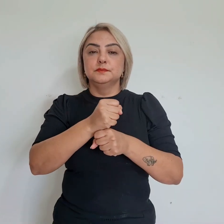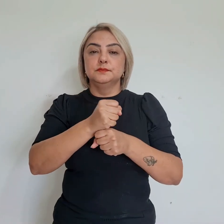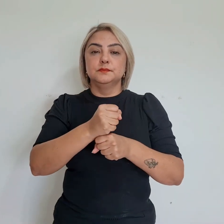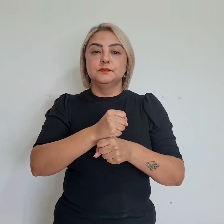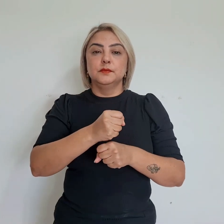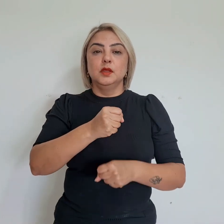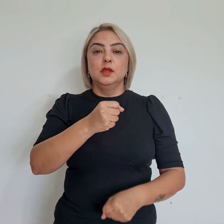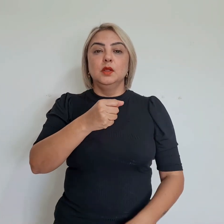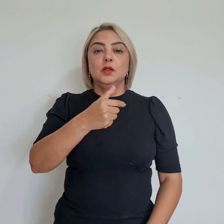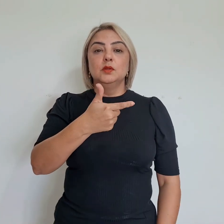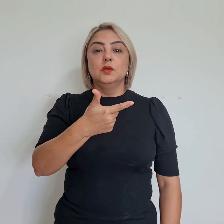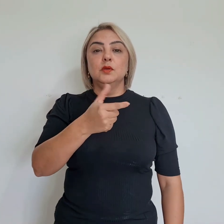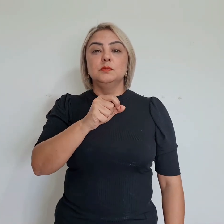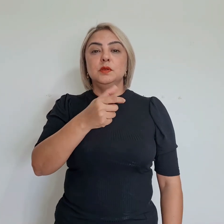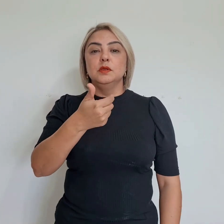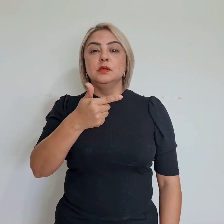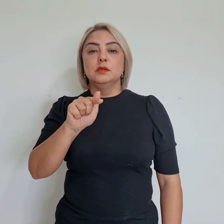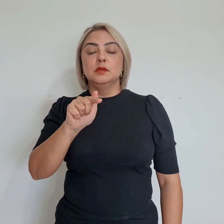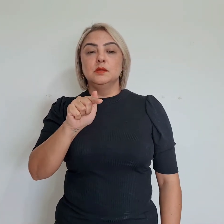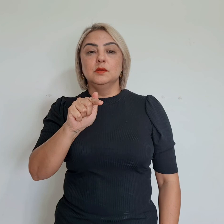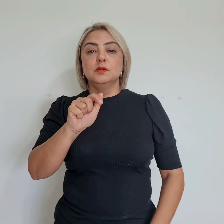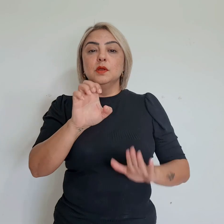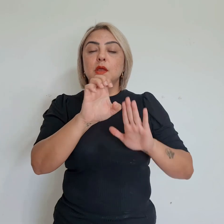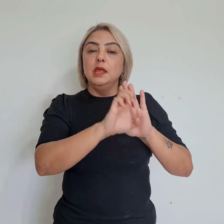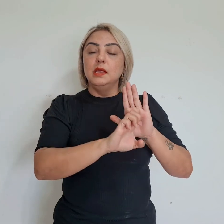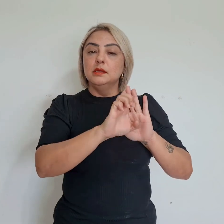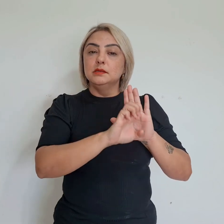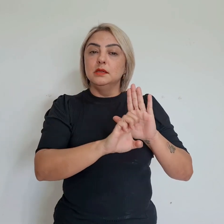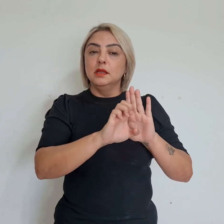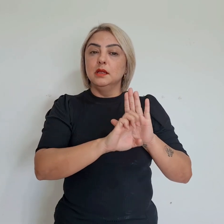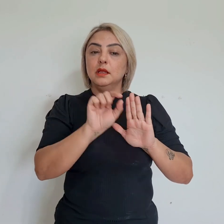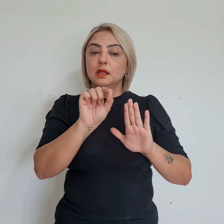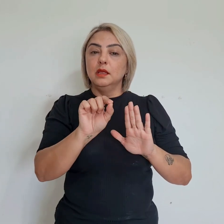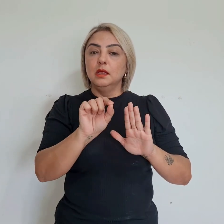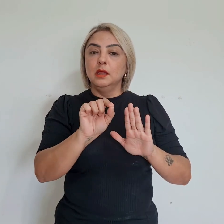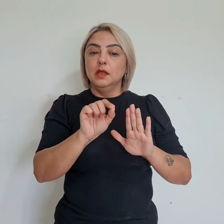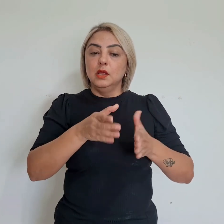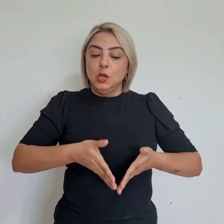478/2007, Estatuto do Nascituro.